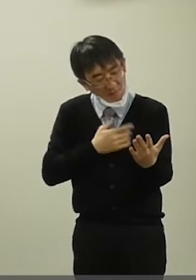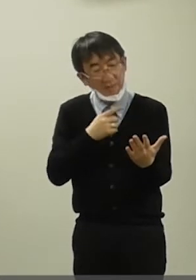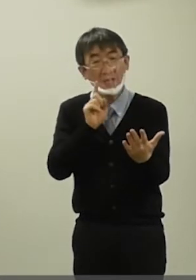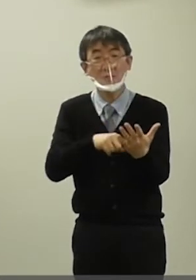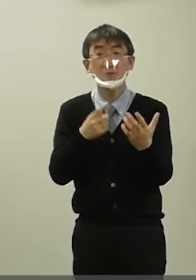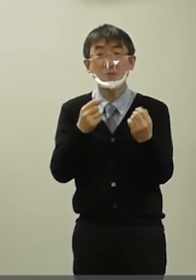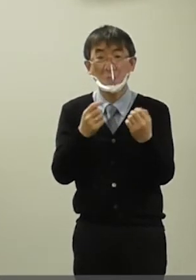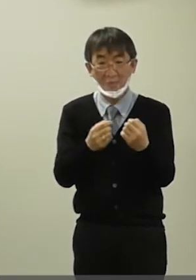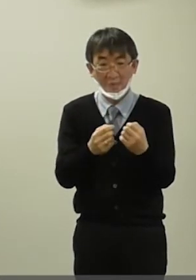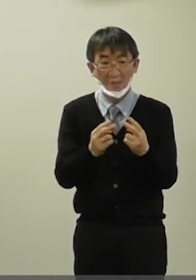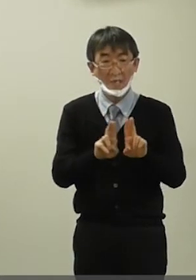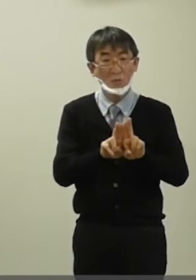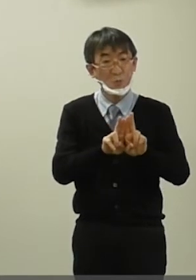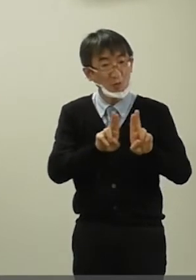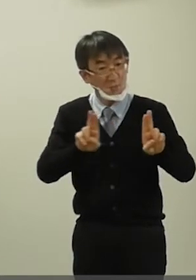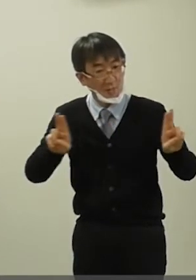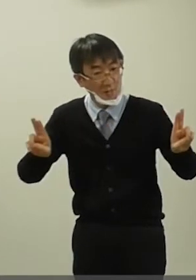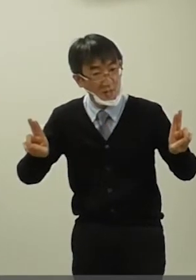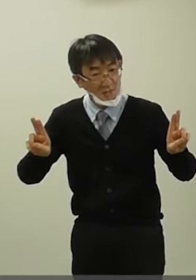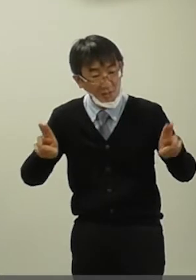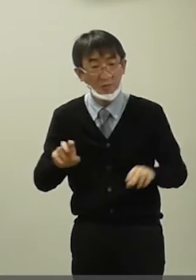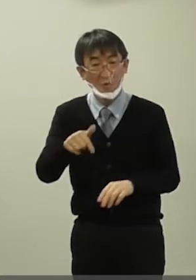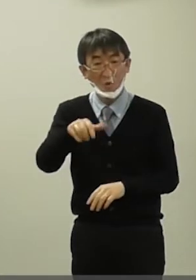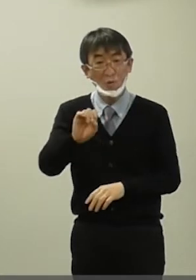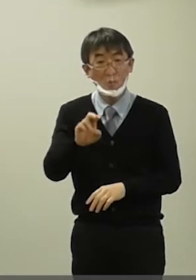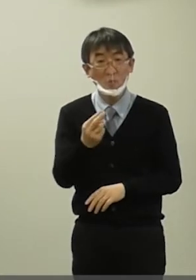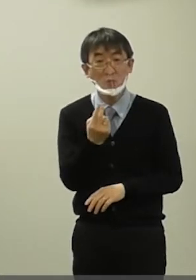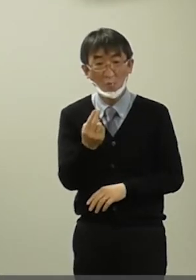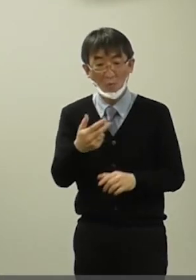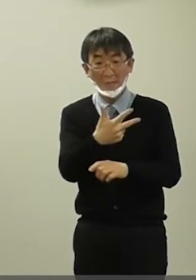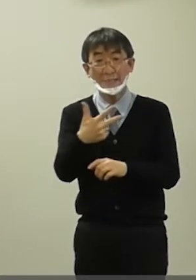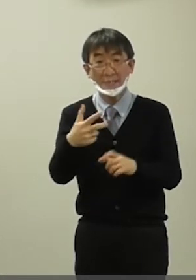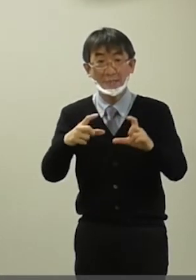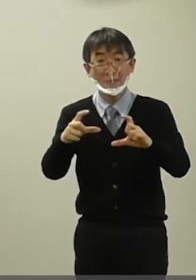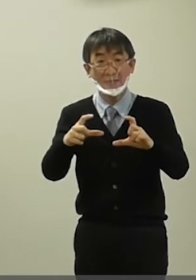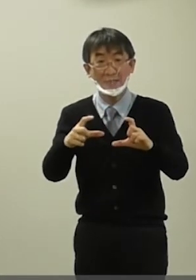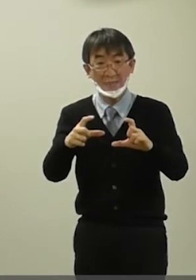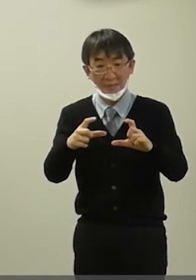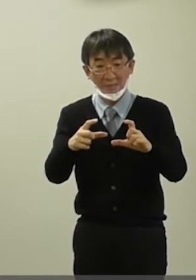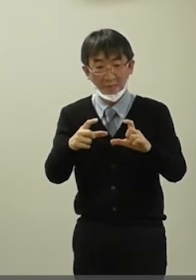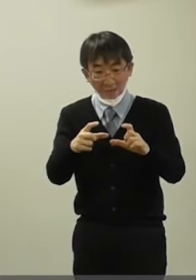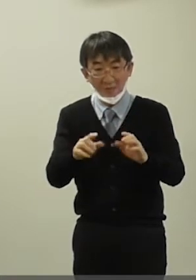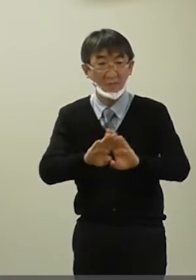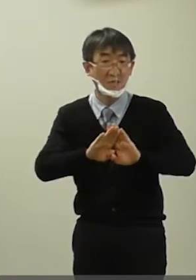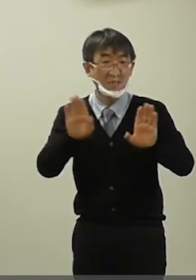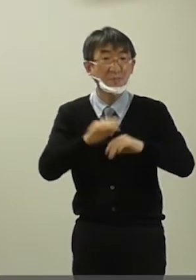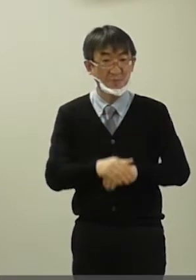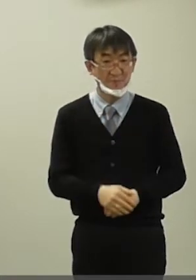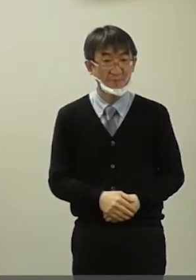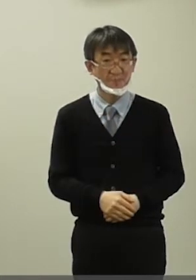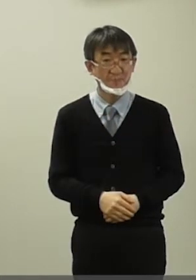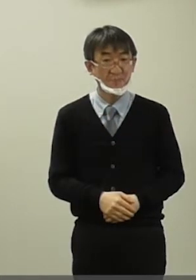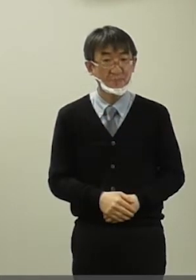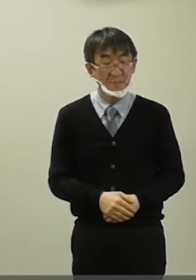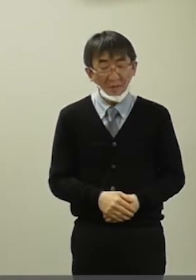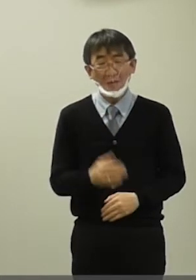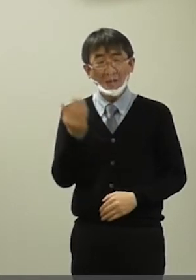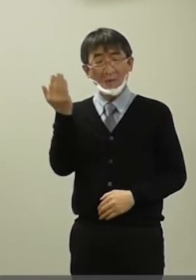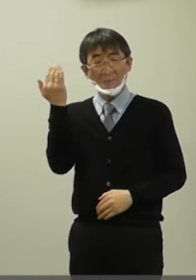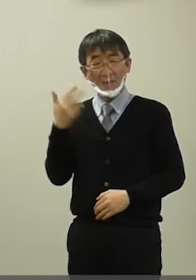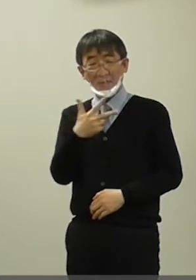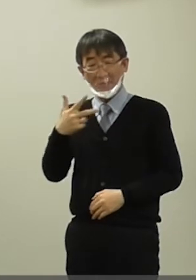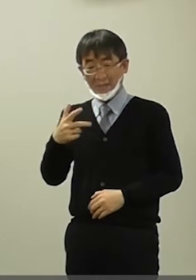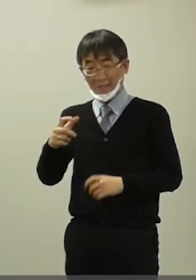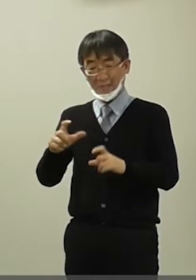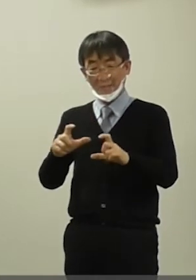ユニバーサルデザインフォントいわゆる ud ポンプを導入いたしましたたちょっとあの明朝体よりはしっかり